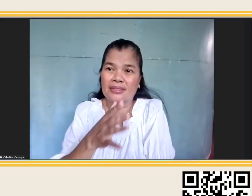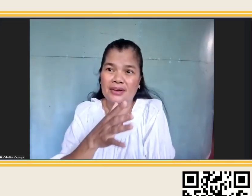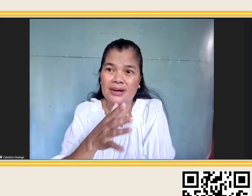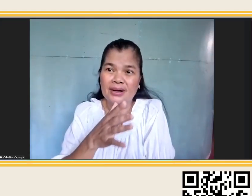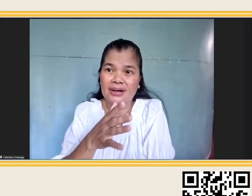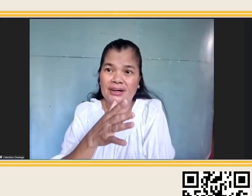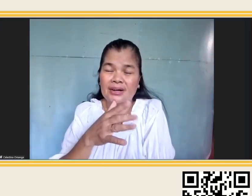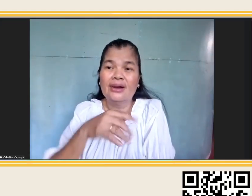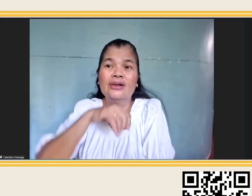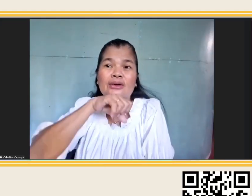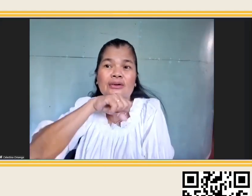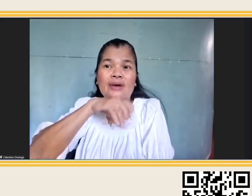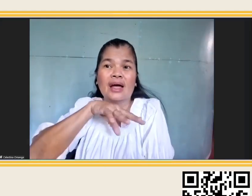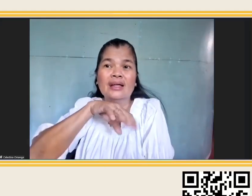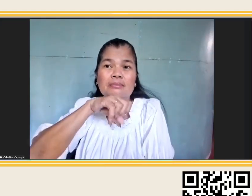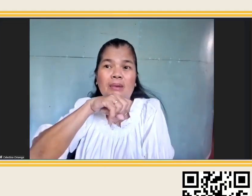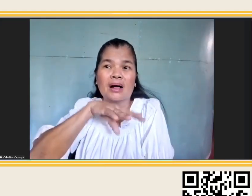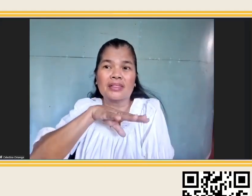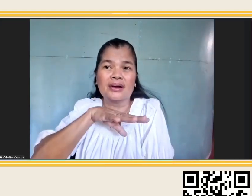mother,